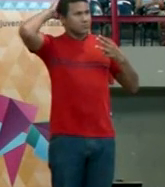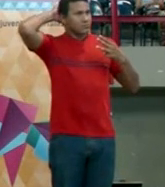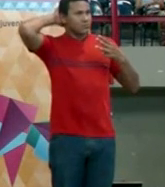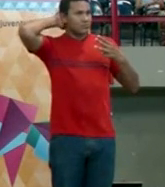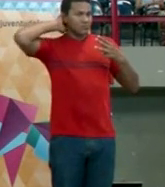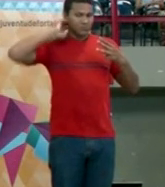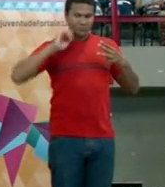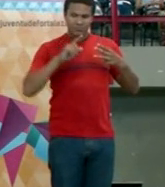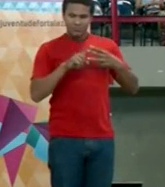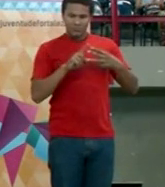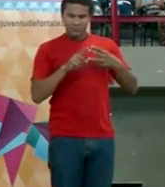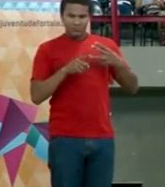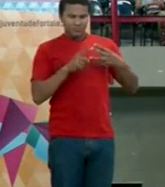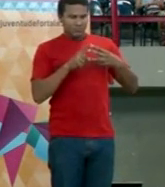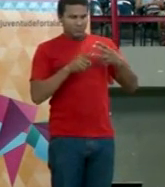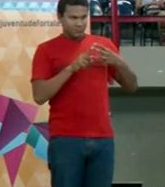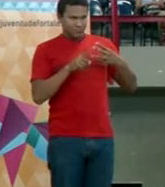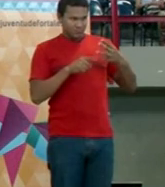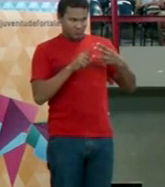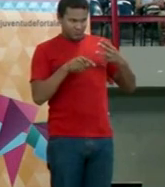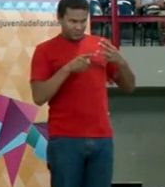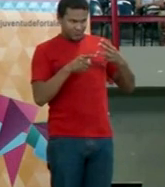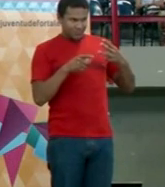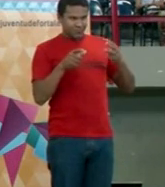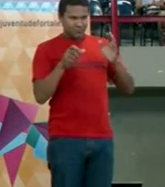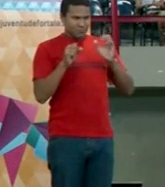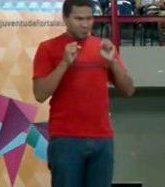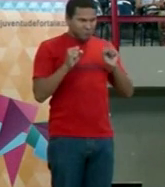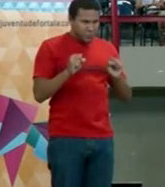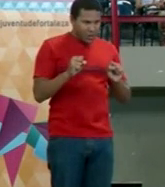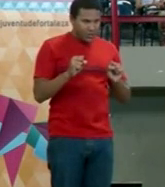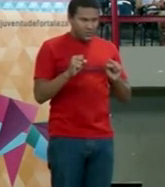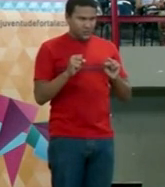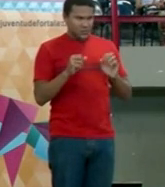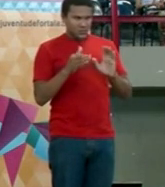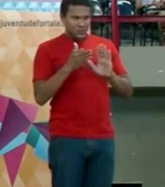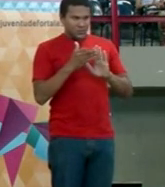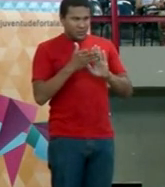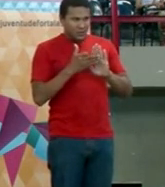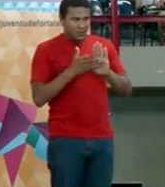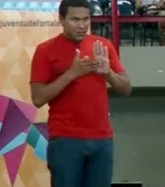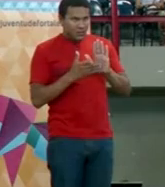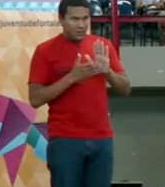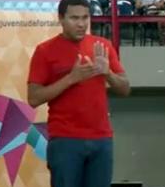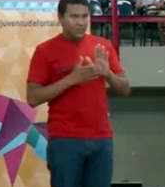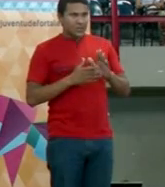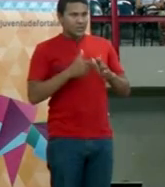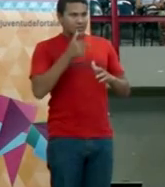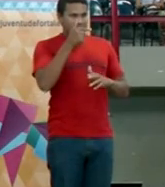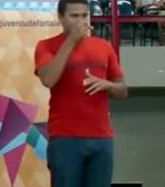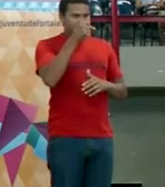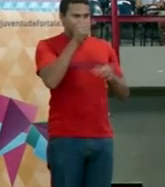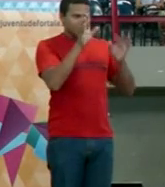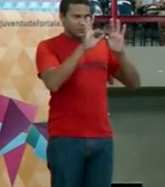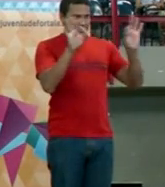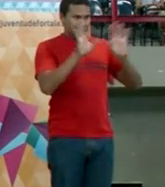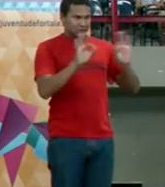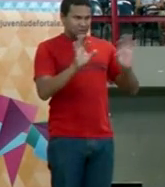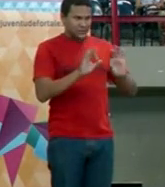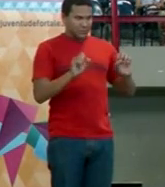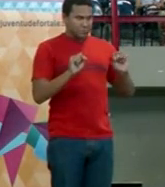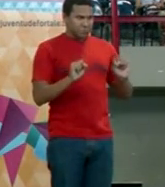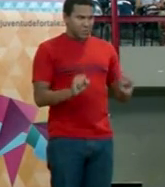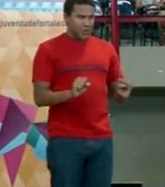7 linhas ou 8 linhas. É válido para o corretor? Primeiro, eu não sei que 3 tópicos são